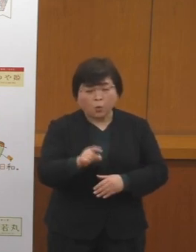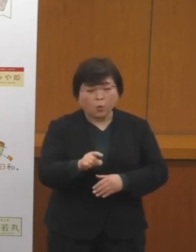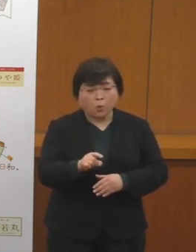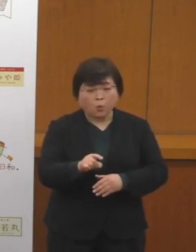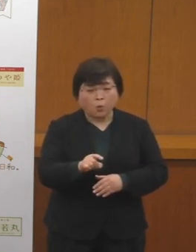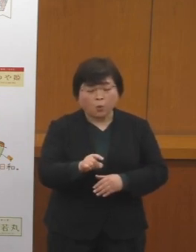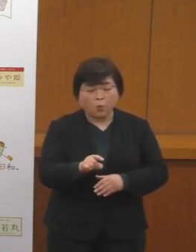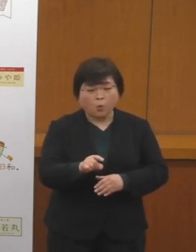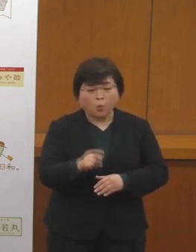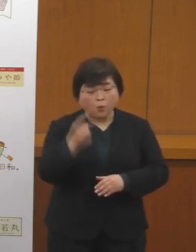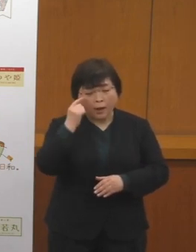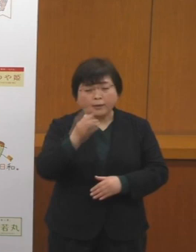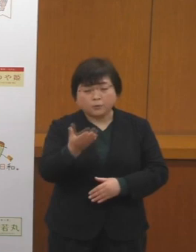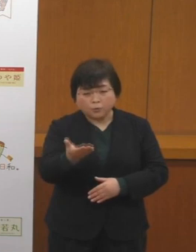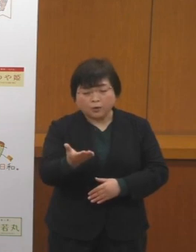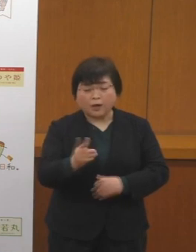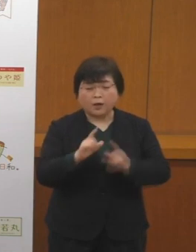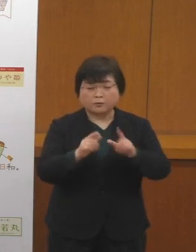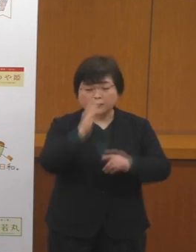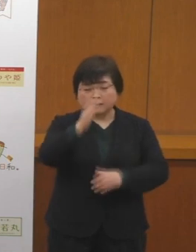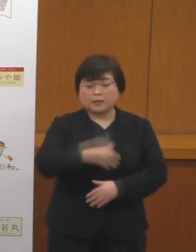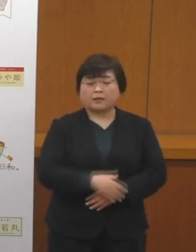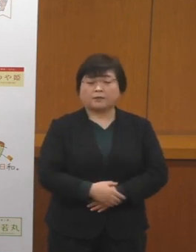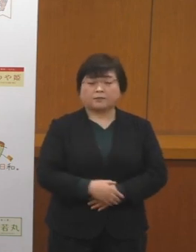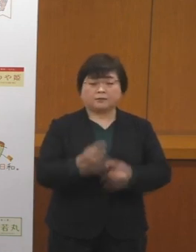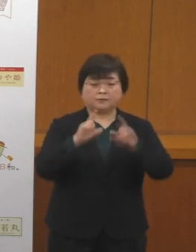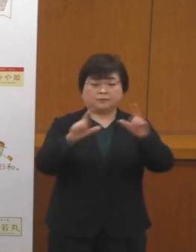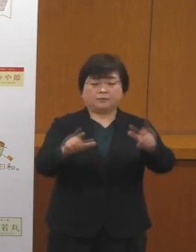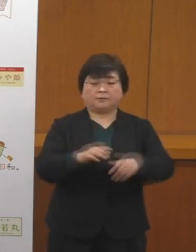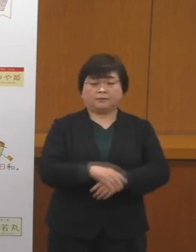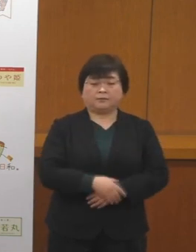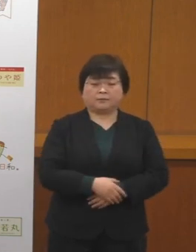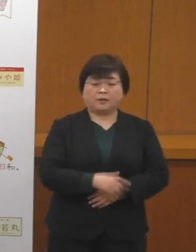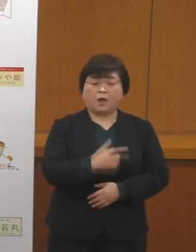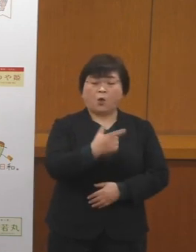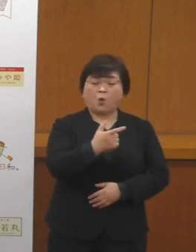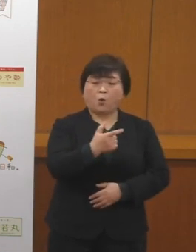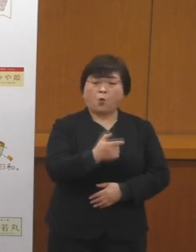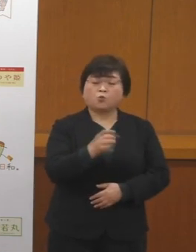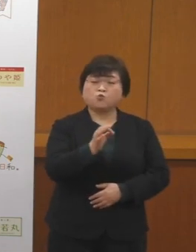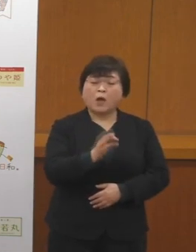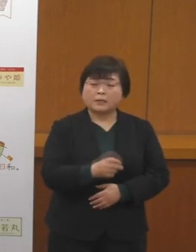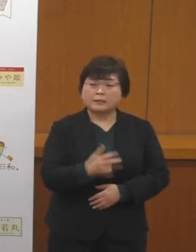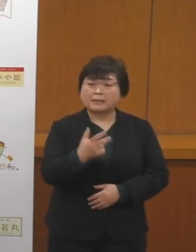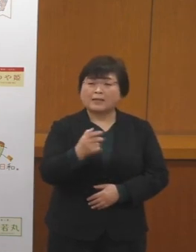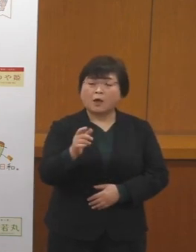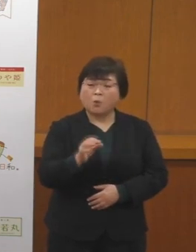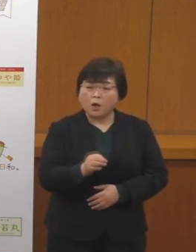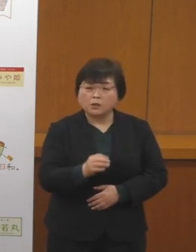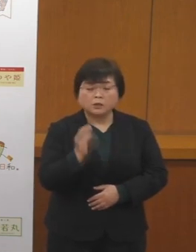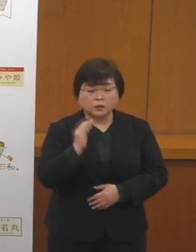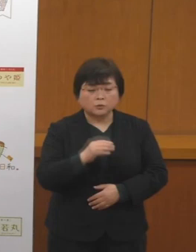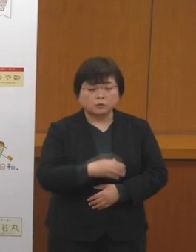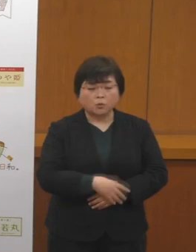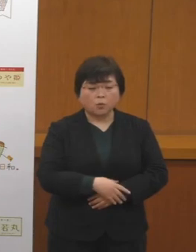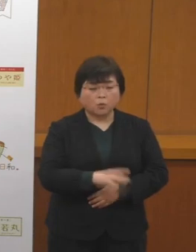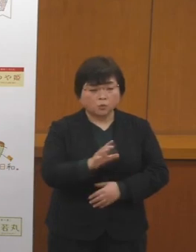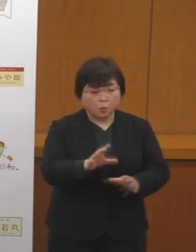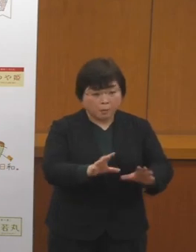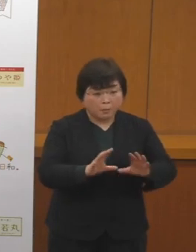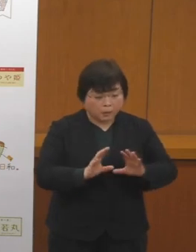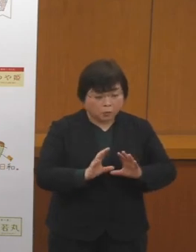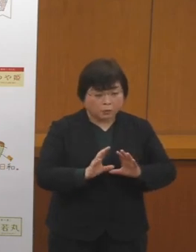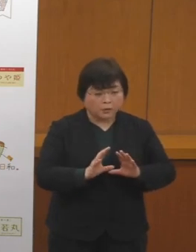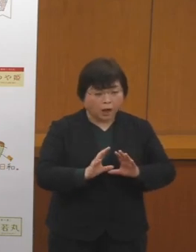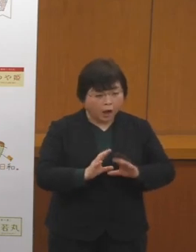いる捉え方を教えてくださいはい6割とか7割とか聞きますと私などはそのまま受け止めますの